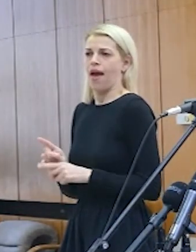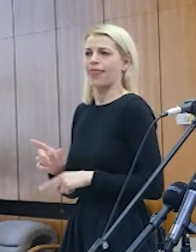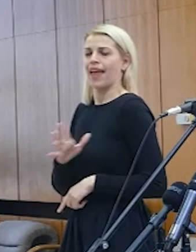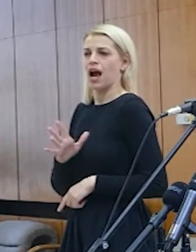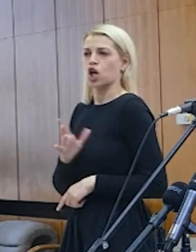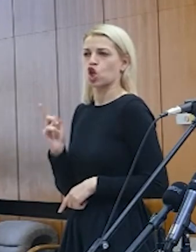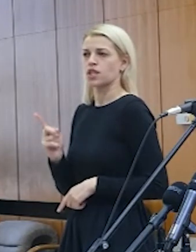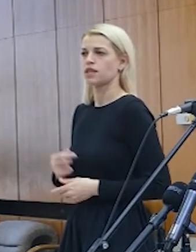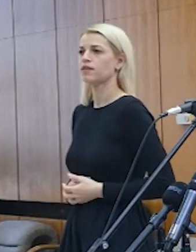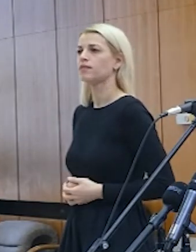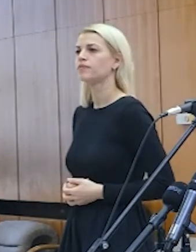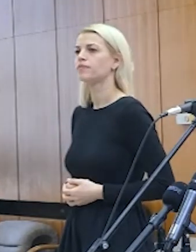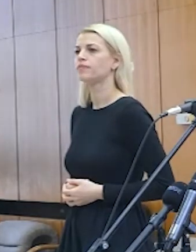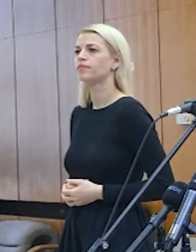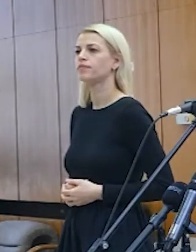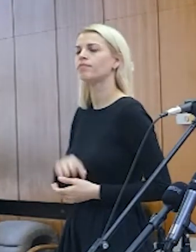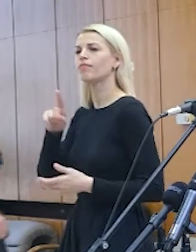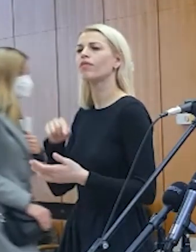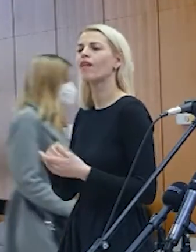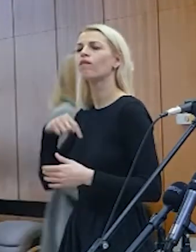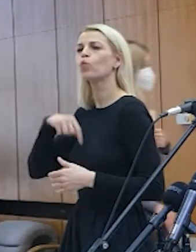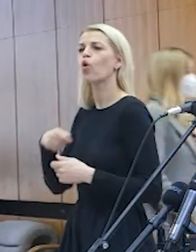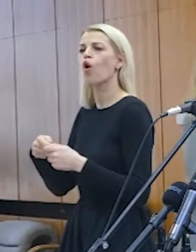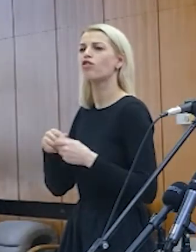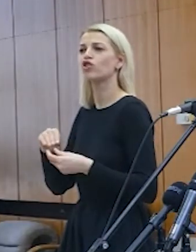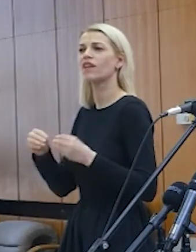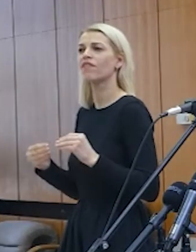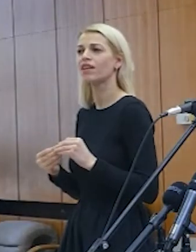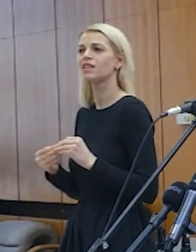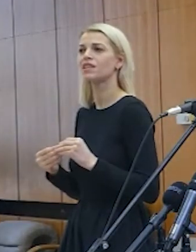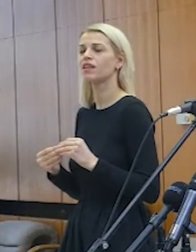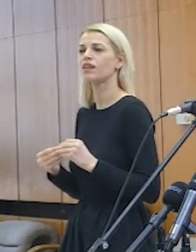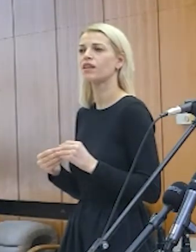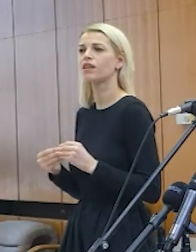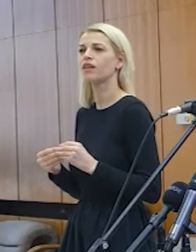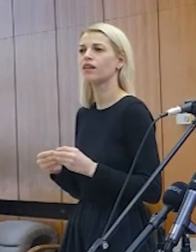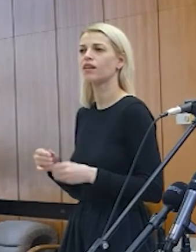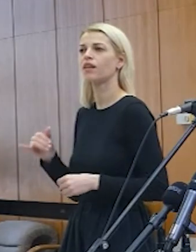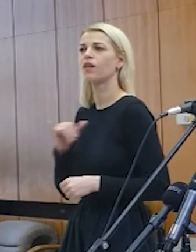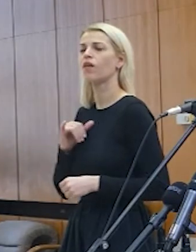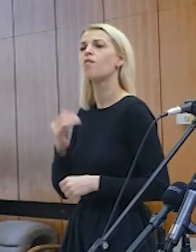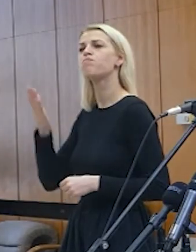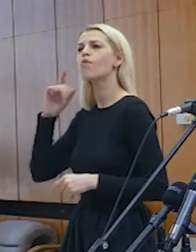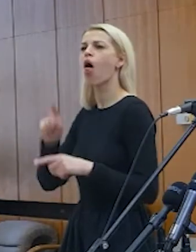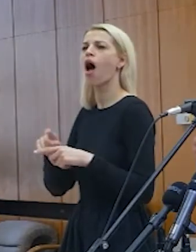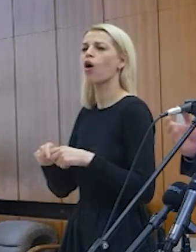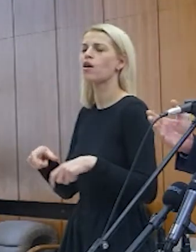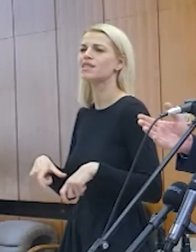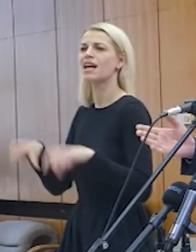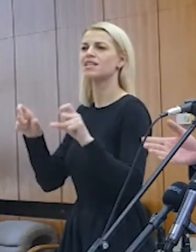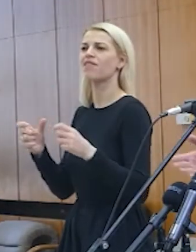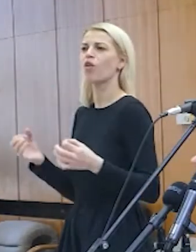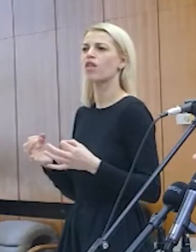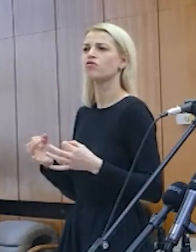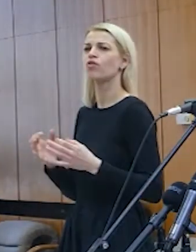veľmi nechce odpovedať na tú otázku ohľadom vnútorných koaličných vecí. Napriek tomu by ste nám mohli teda povedať, kde sa to zaseklo, lebo tak v pondelok už... Dobre, máme ešte